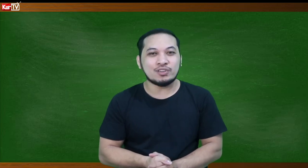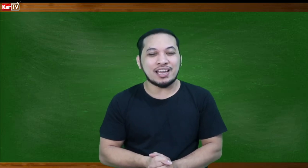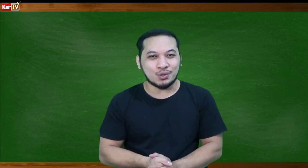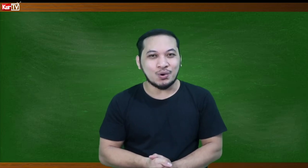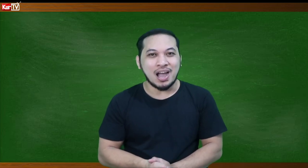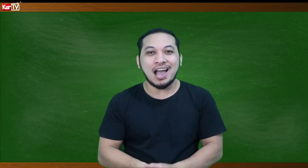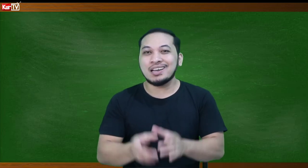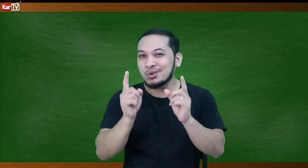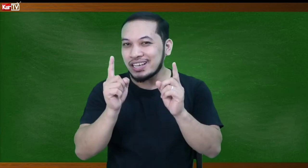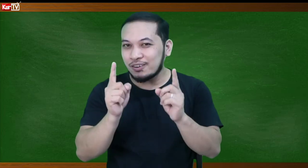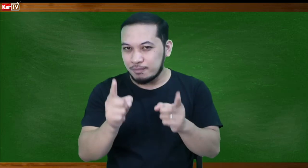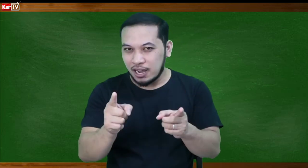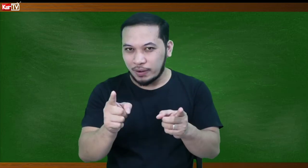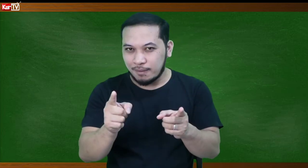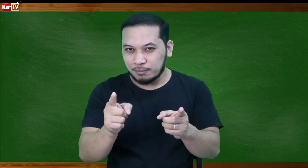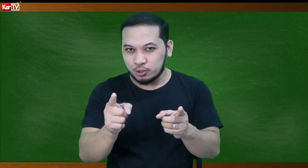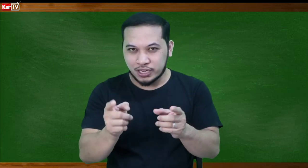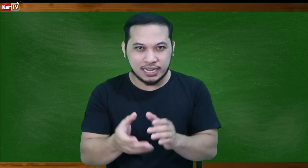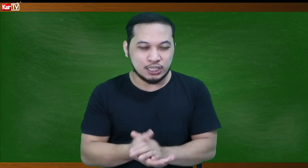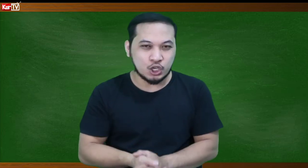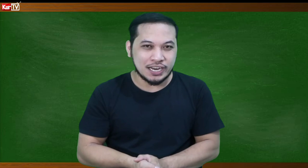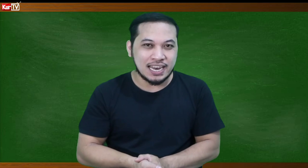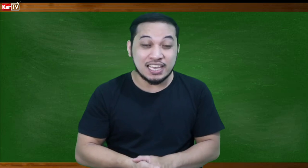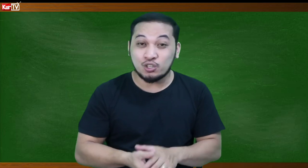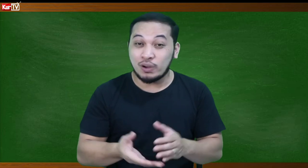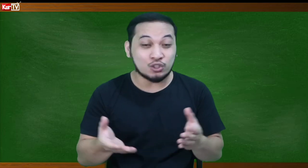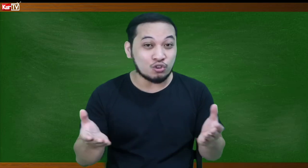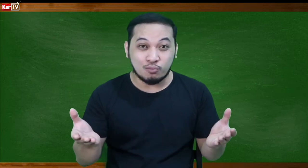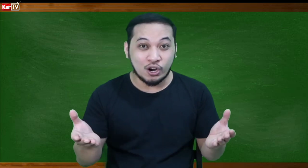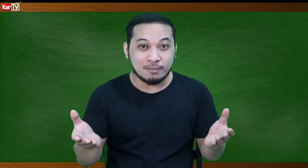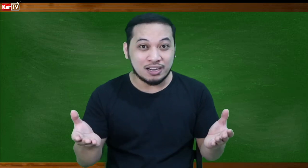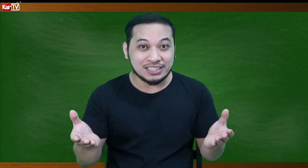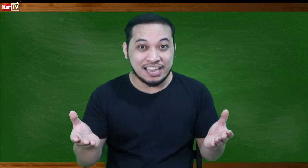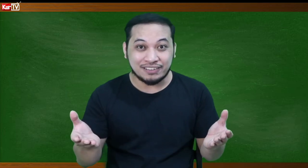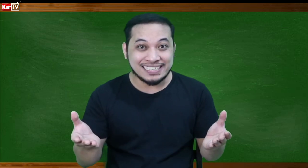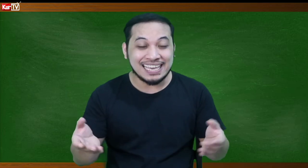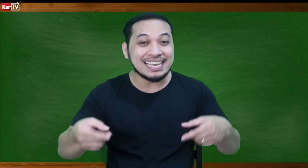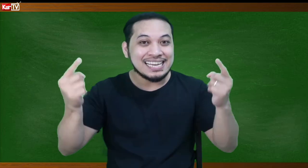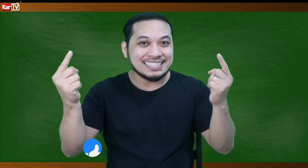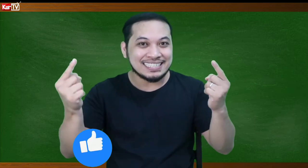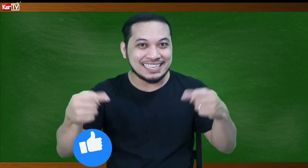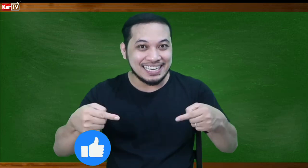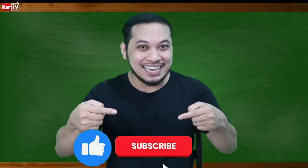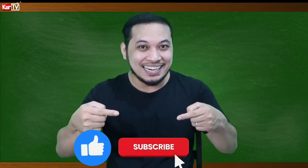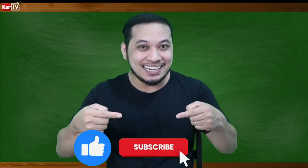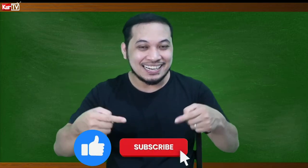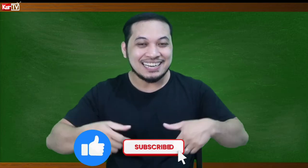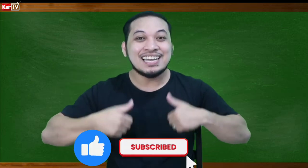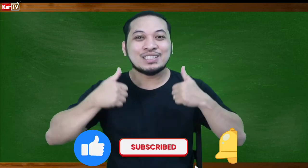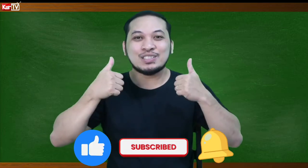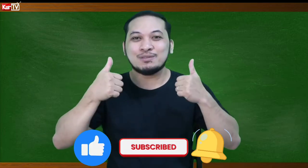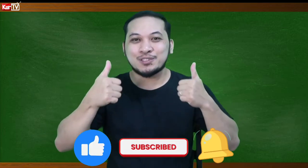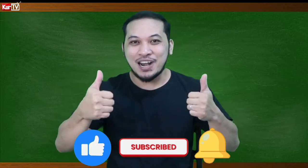na ito. At kung ikaw ay bago pa lamang po sa aking channel and you want to know more about the FSL, just click here to subscribe!